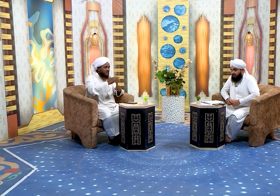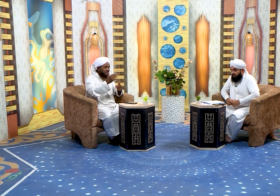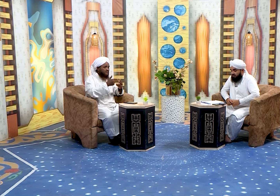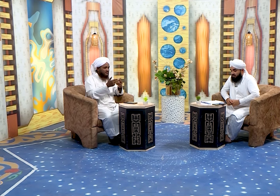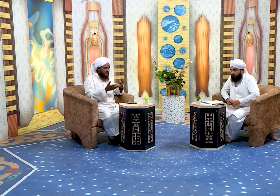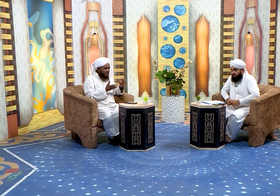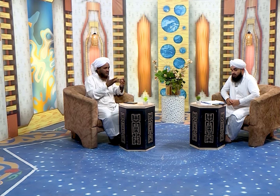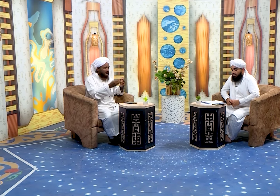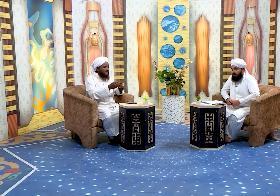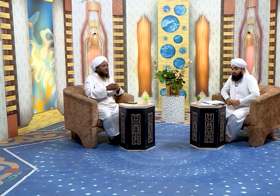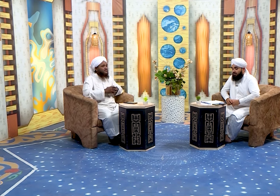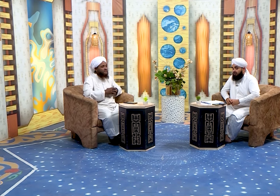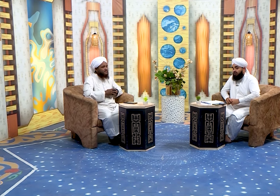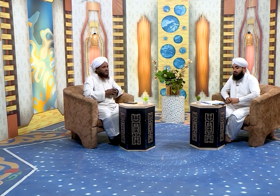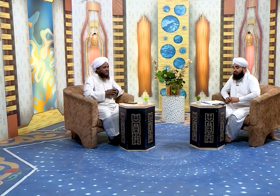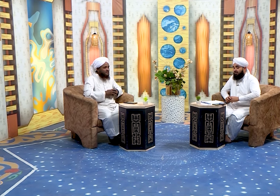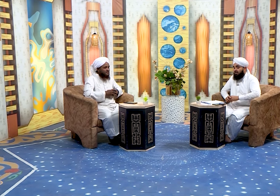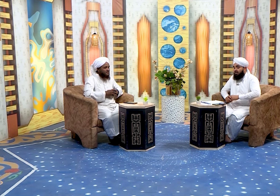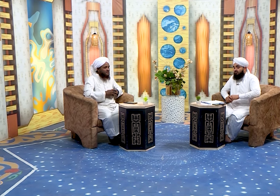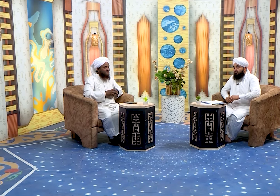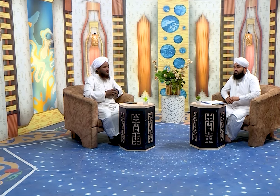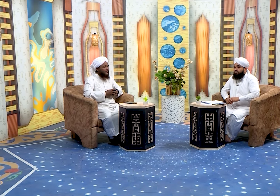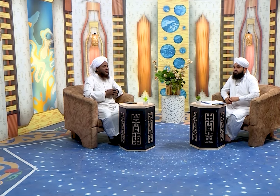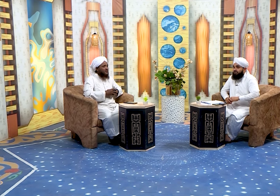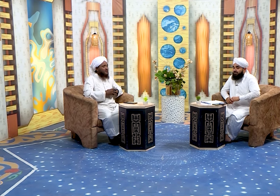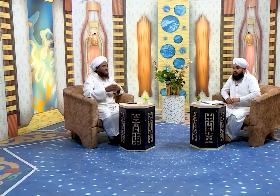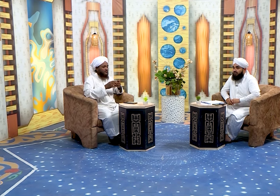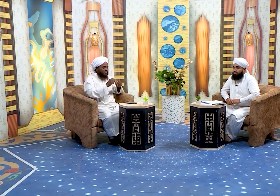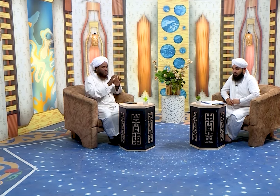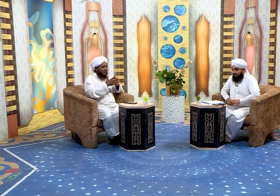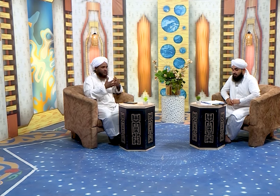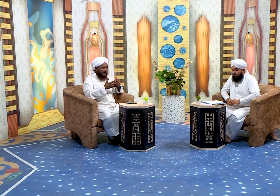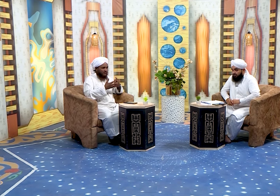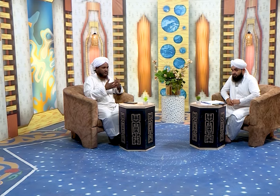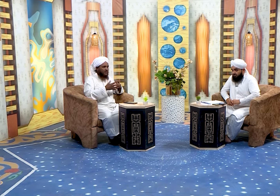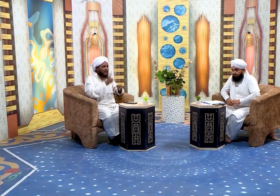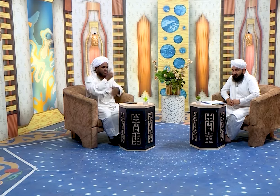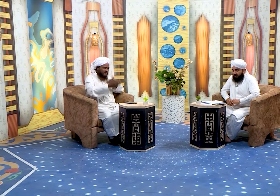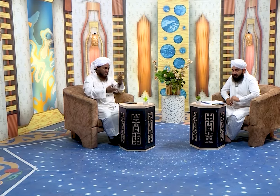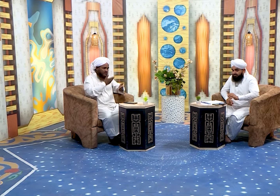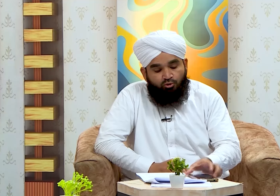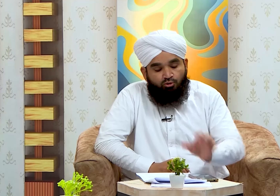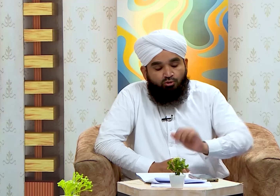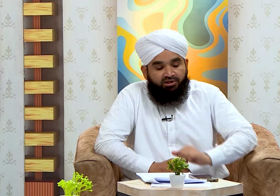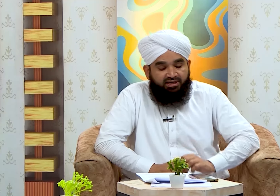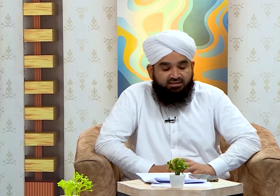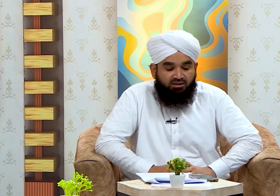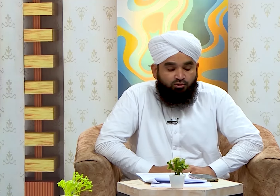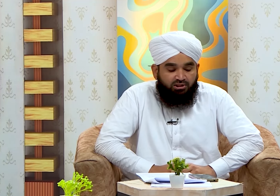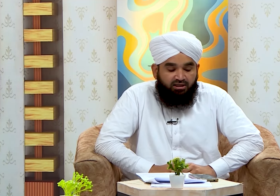پارہ چار سورہ آل عمران کے آیت نمبر ون پی نائن میں اللہ پاک ارشاد فرماتا ہے تو کیسی کچھ